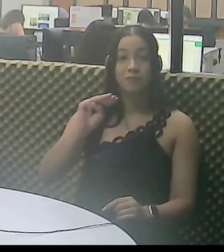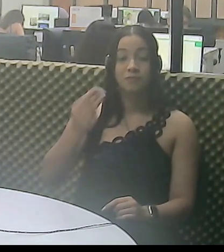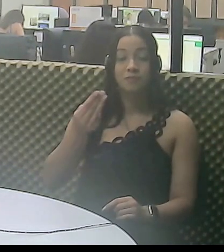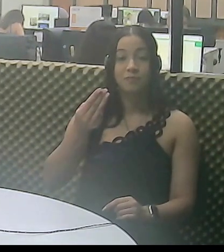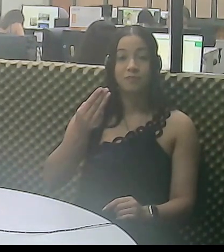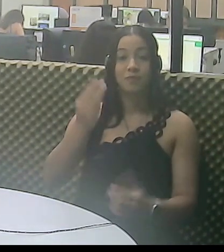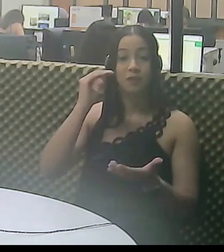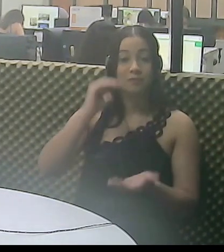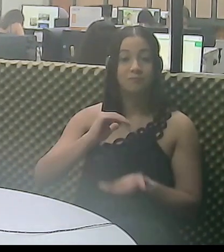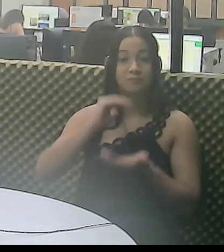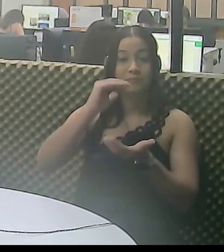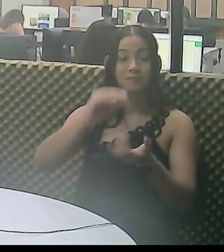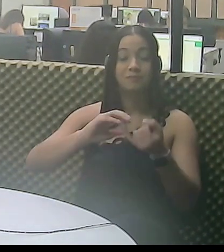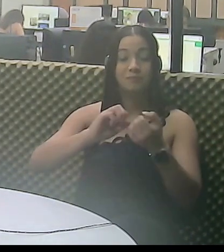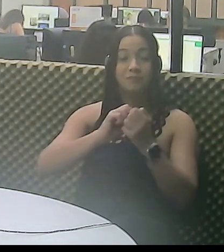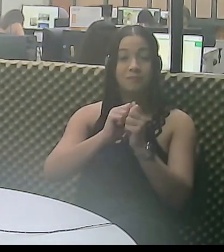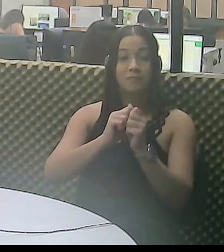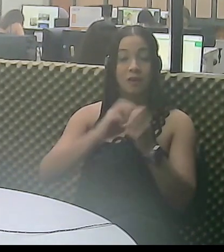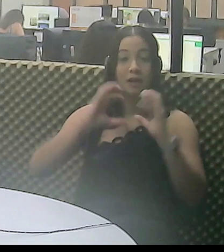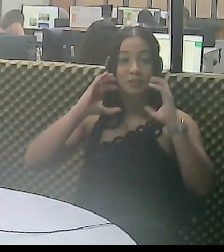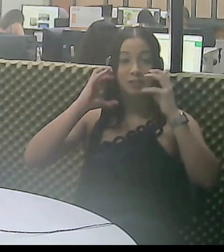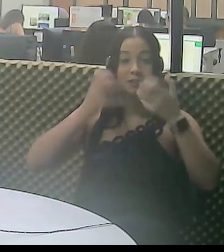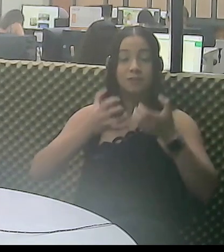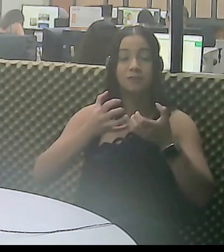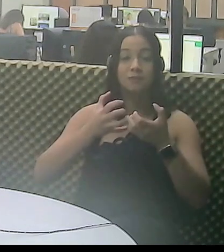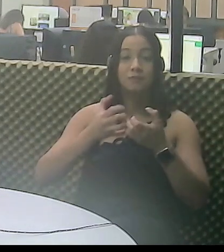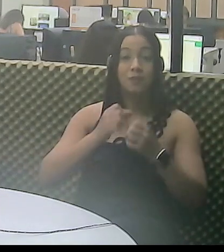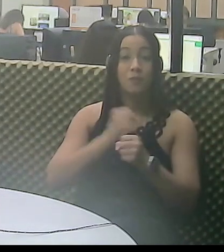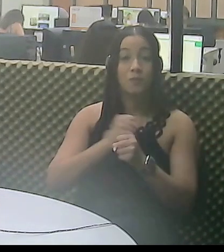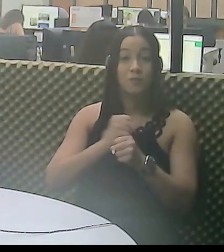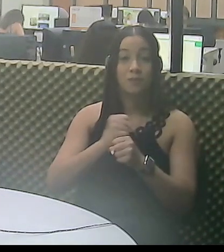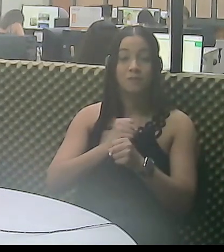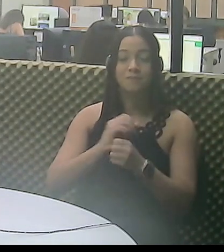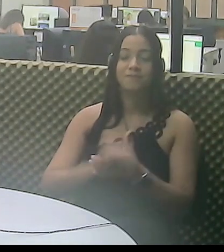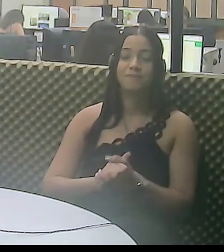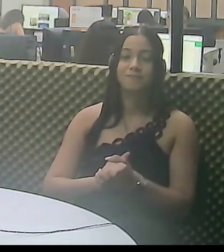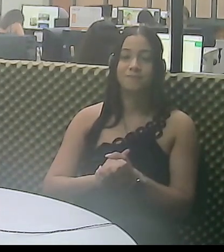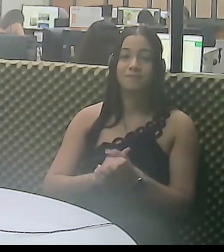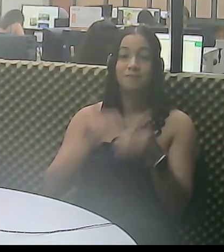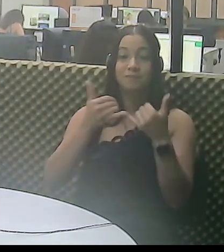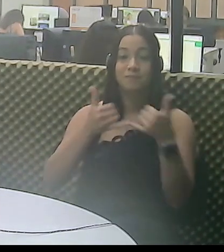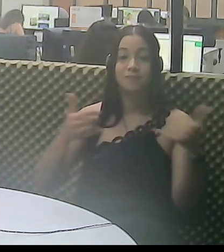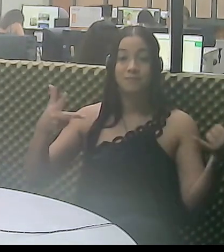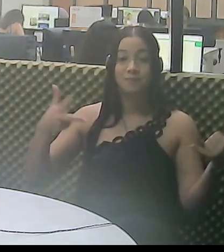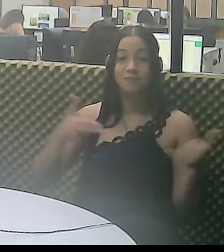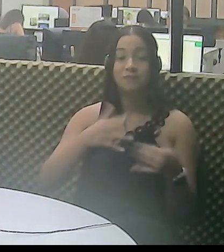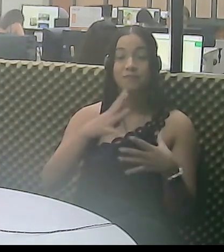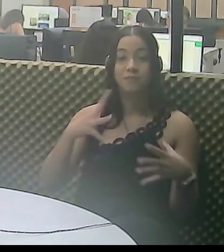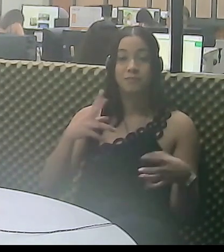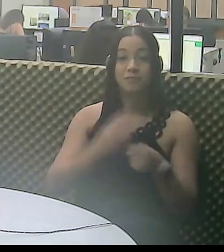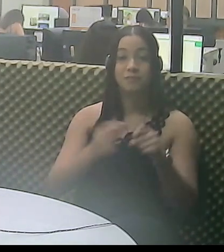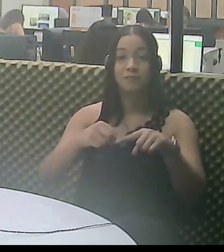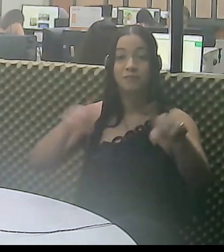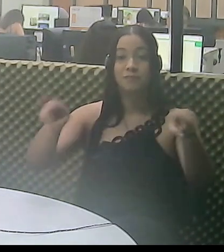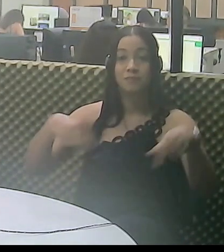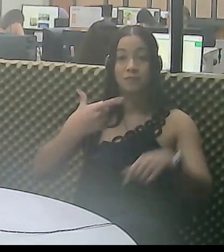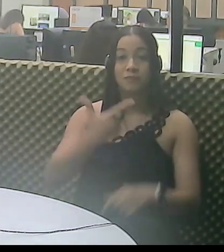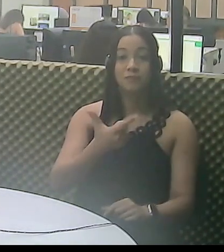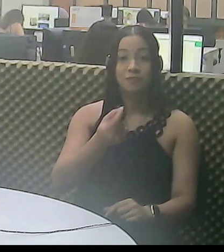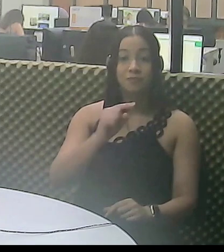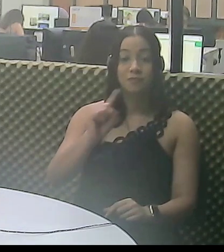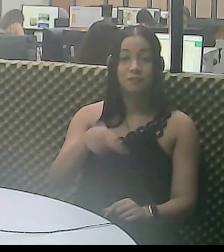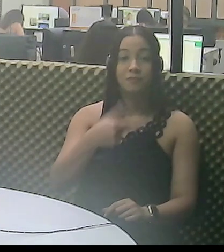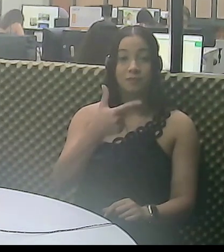2,3 milhões de sacas de milho por ano, de acordo com a empresa. O espaço inaugurado dispõe de uma área total aproximada de